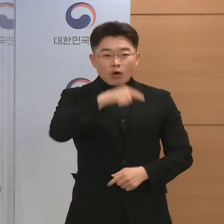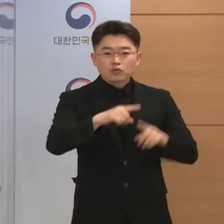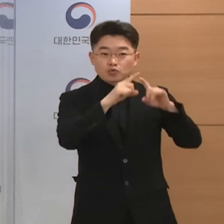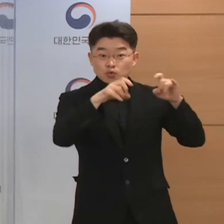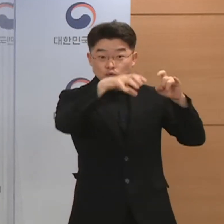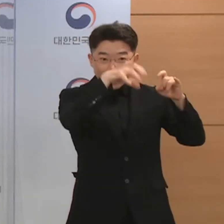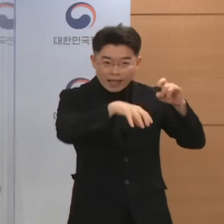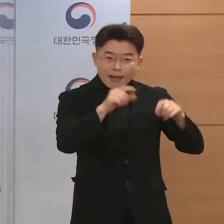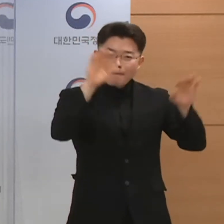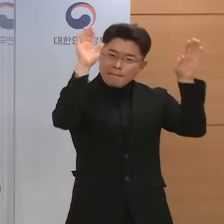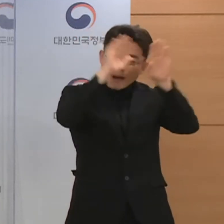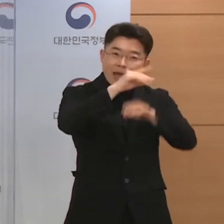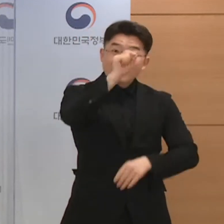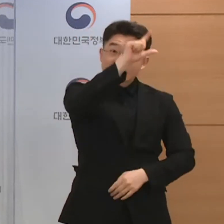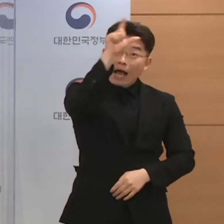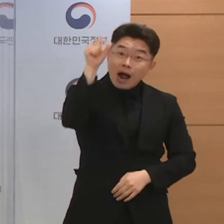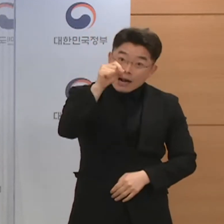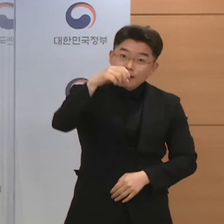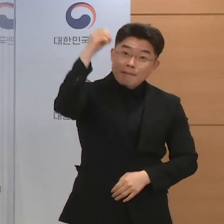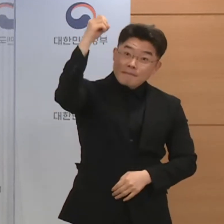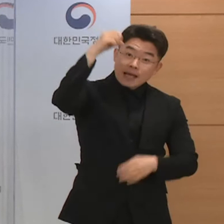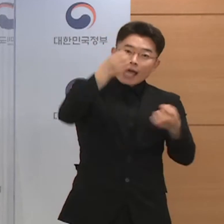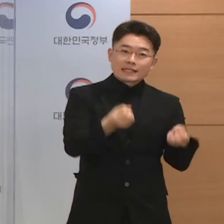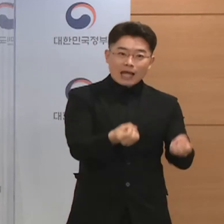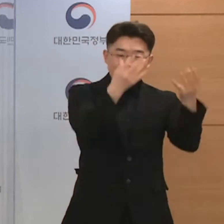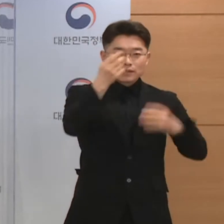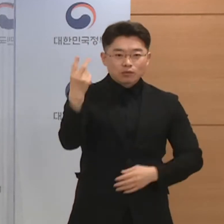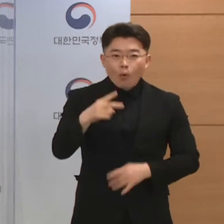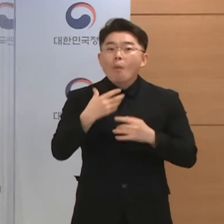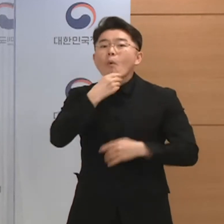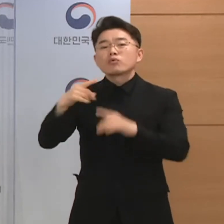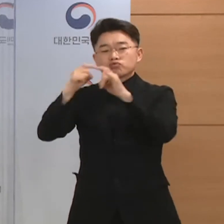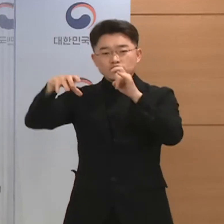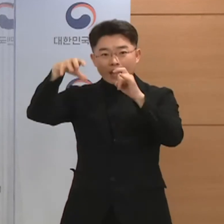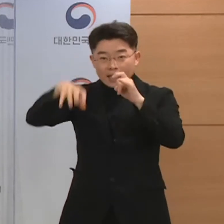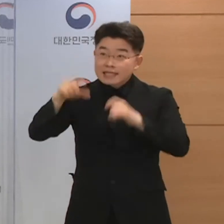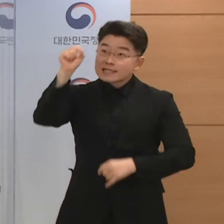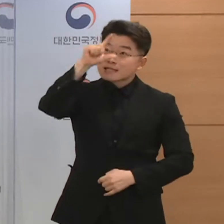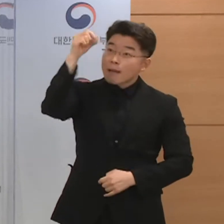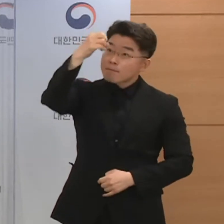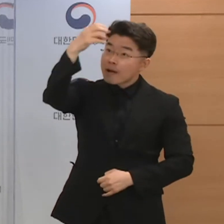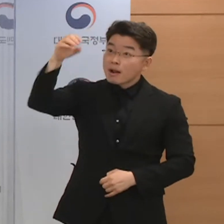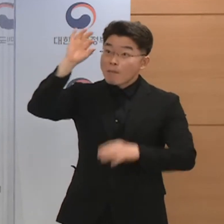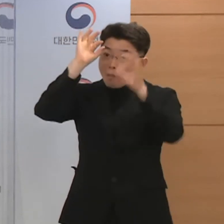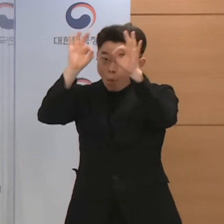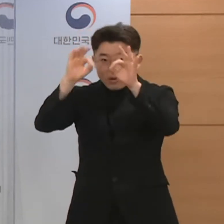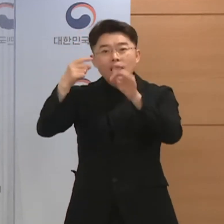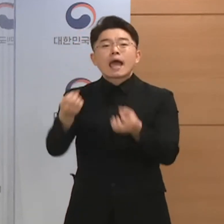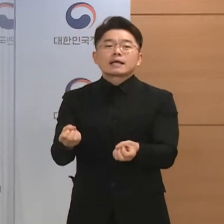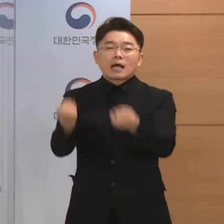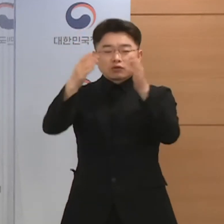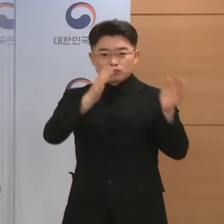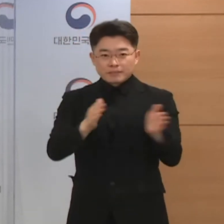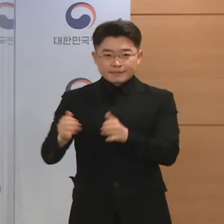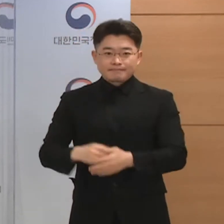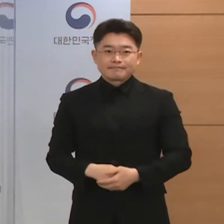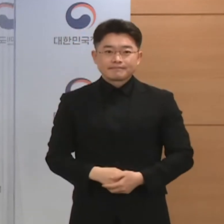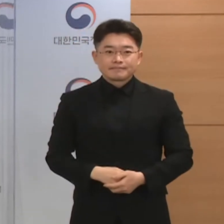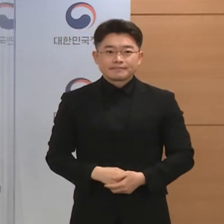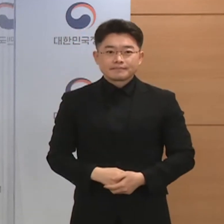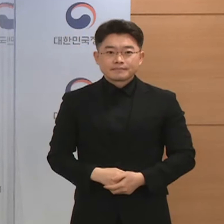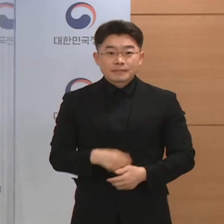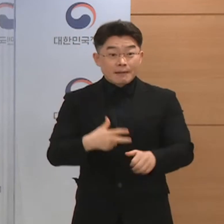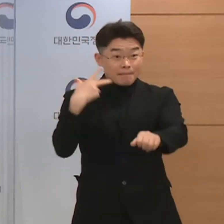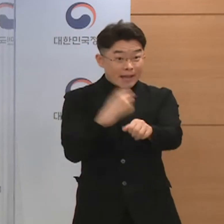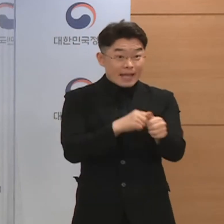달빛기행이나 경복궁 별빛야행 등의 특별 회차를 운영할 계획입니다. 예방접종을 받으신 분들께는